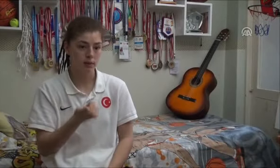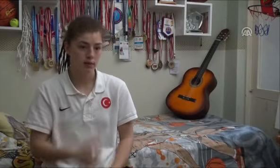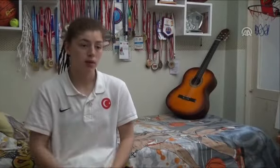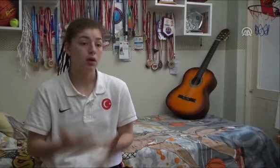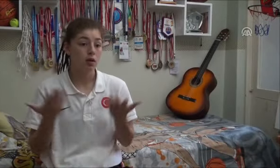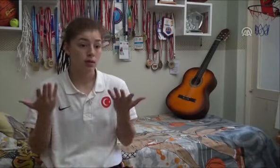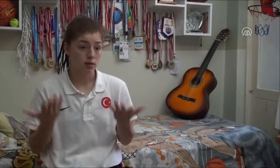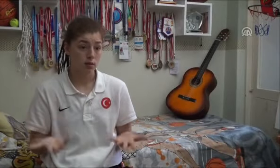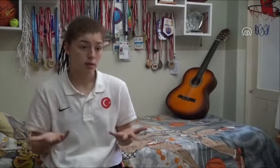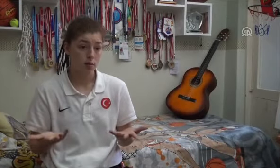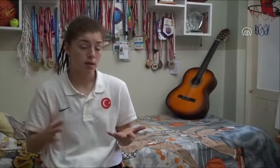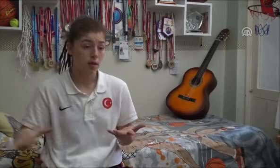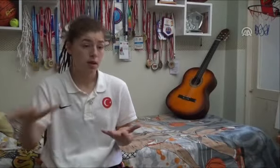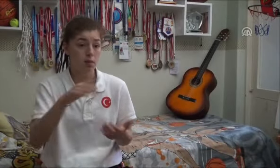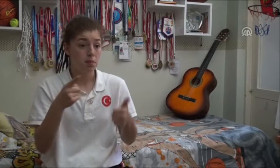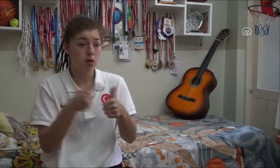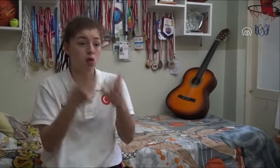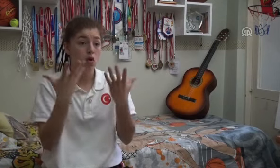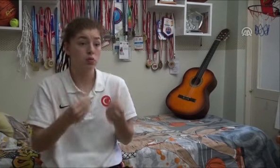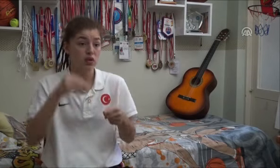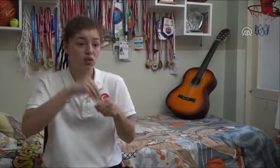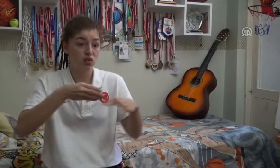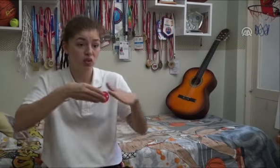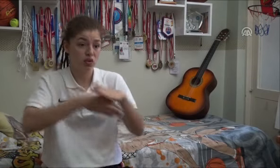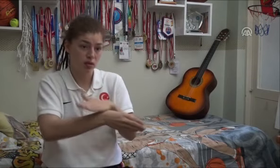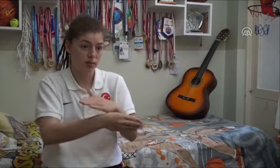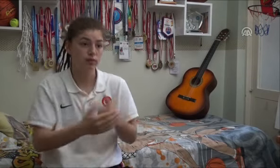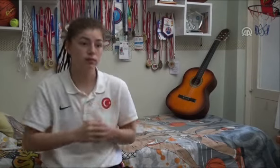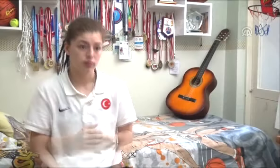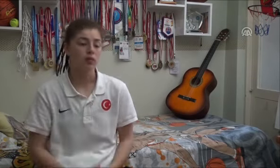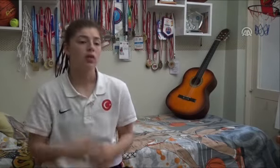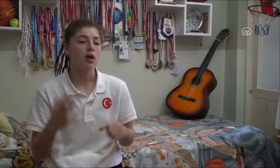Hedefimiz çok büyük. Bu yıl çok önemli. Sahaya birincilik için çıkacağız.